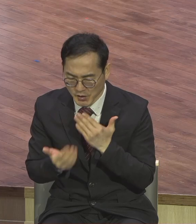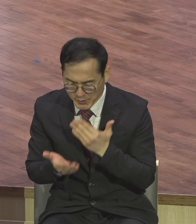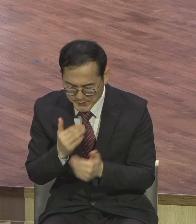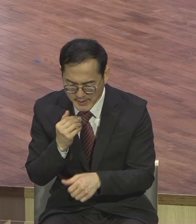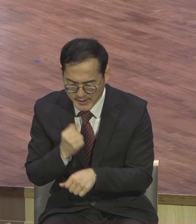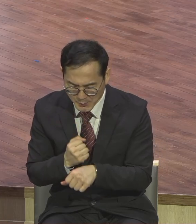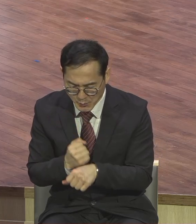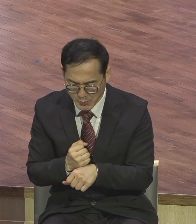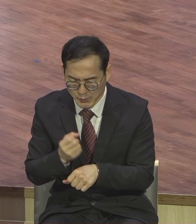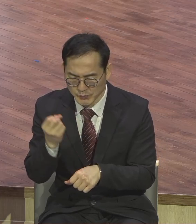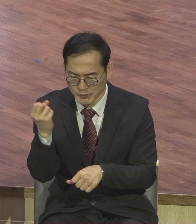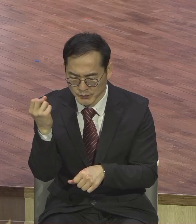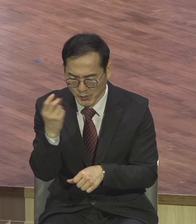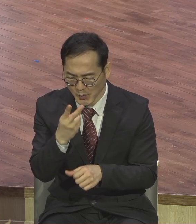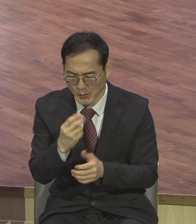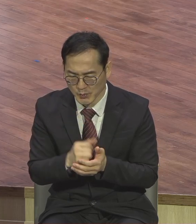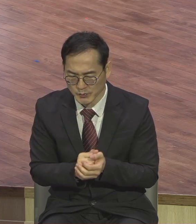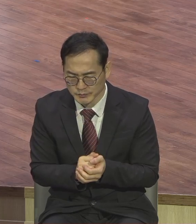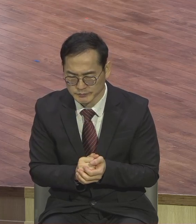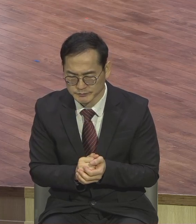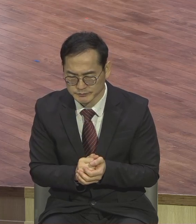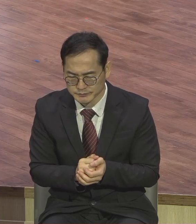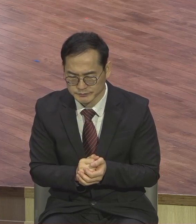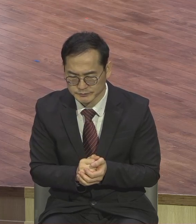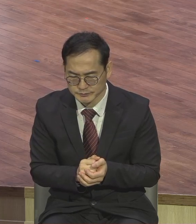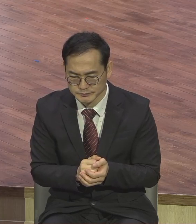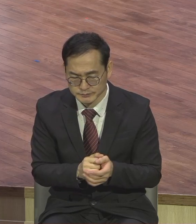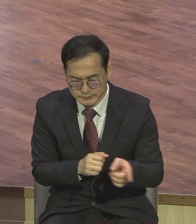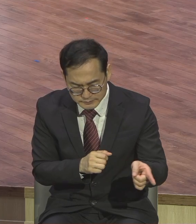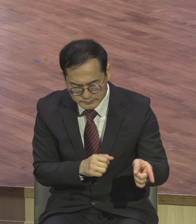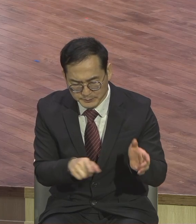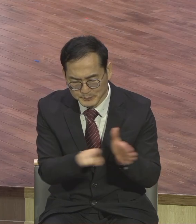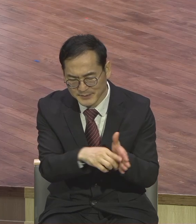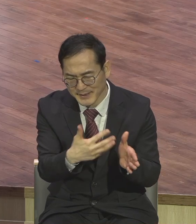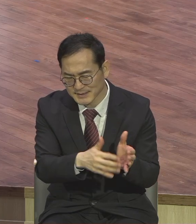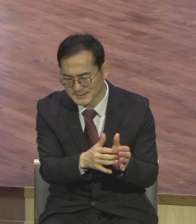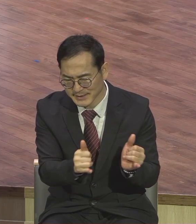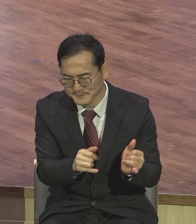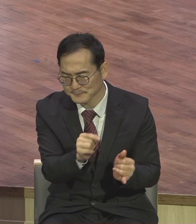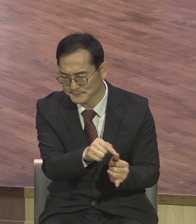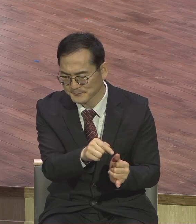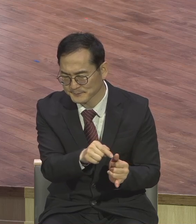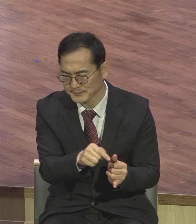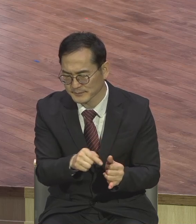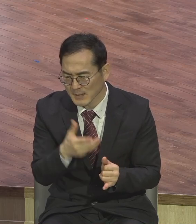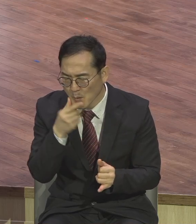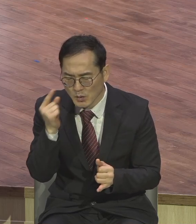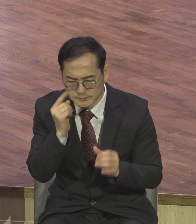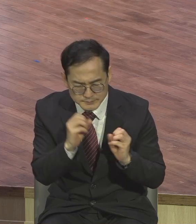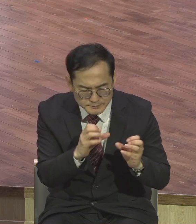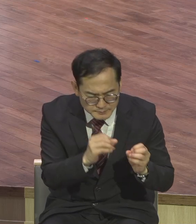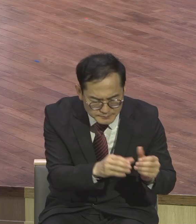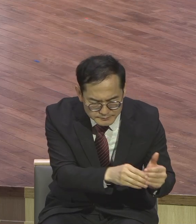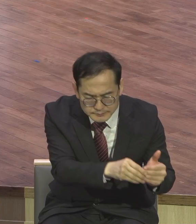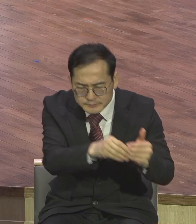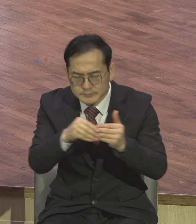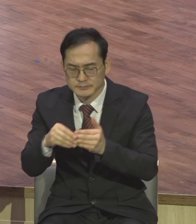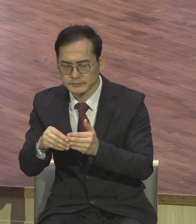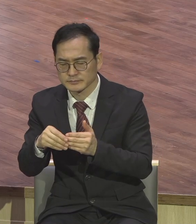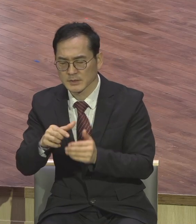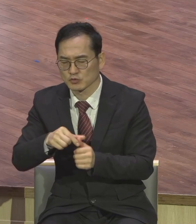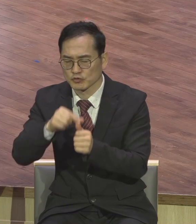임함으로 많은 지금도 갇혀서 고통당하는 저 불신 영혼들을 살려낼 수 있는 전도자들이